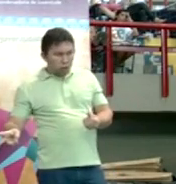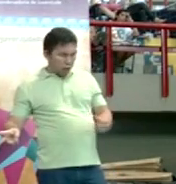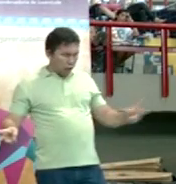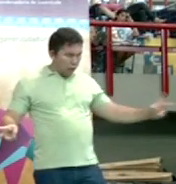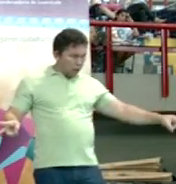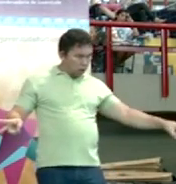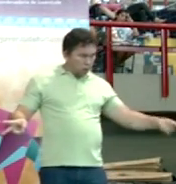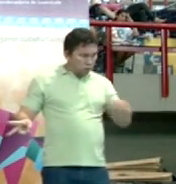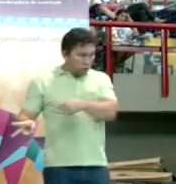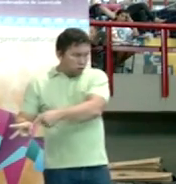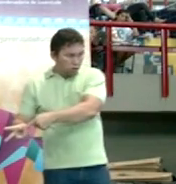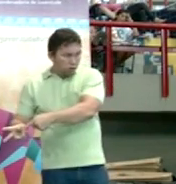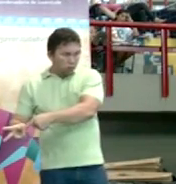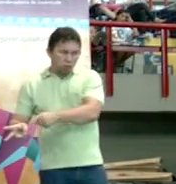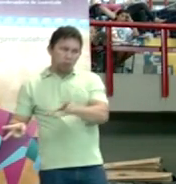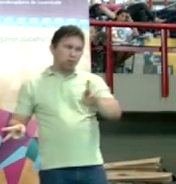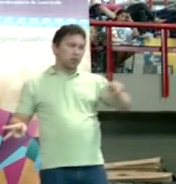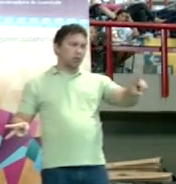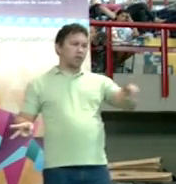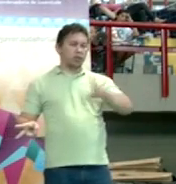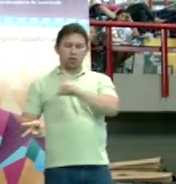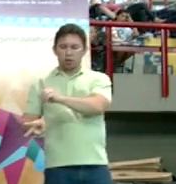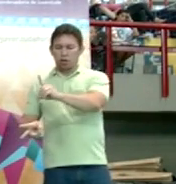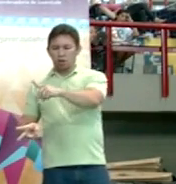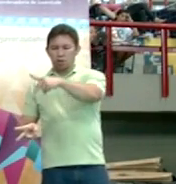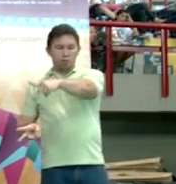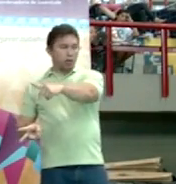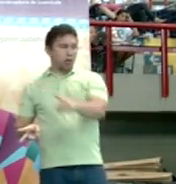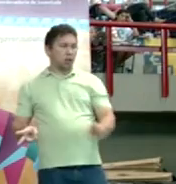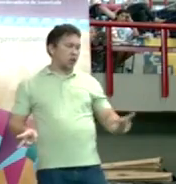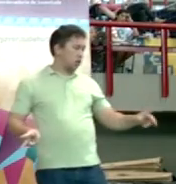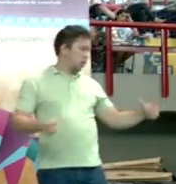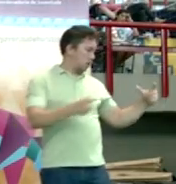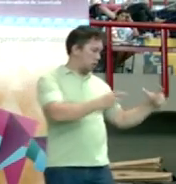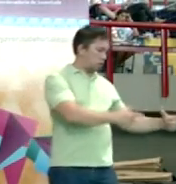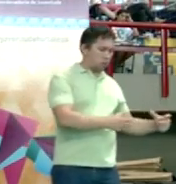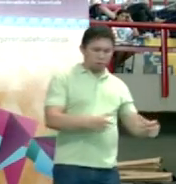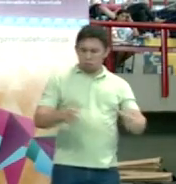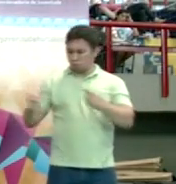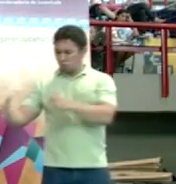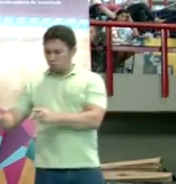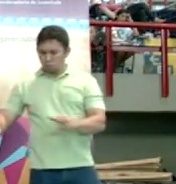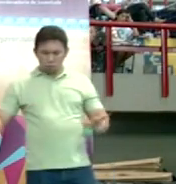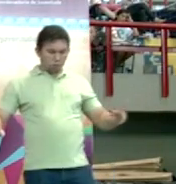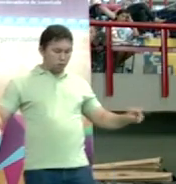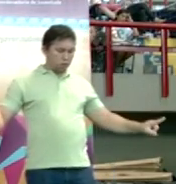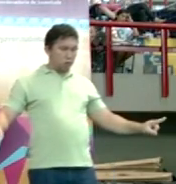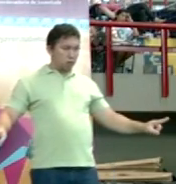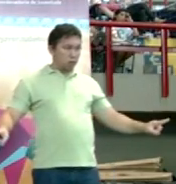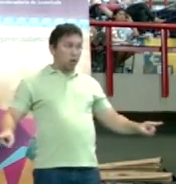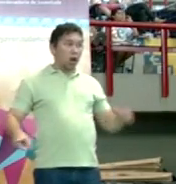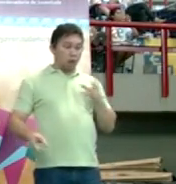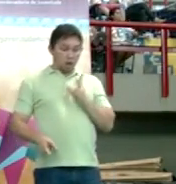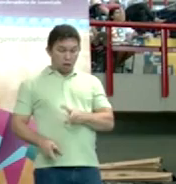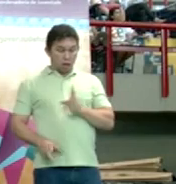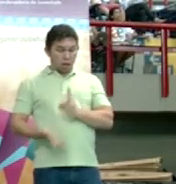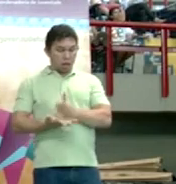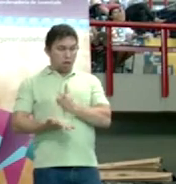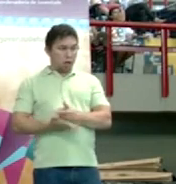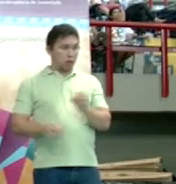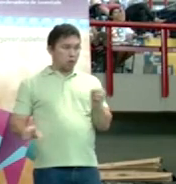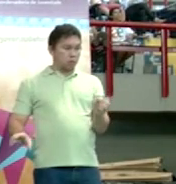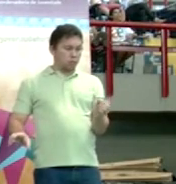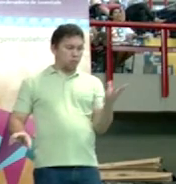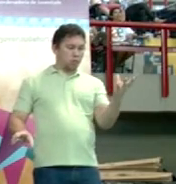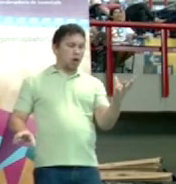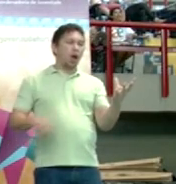ter a mesma DDP. Porque eu mudei de tomada, ou seja, de local. Mas é a mesma lâmpada, então vai ter a